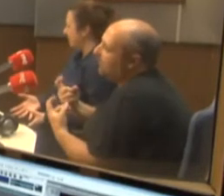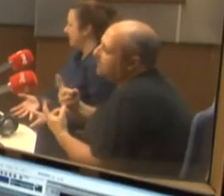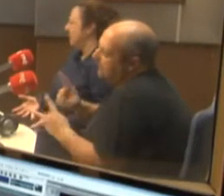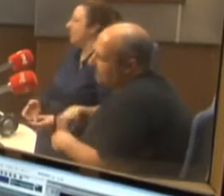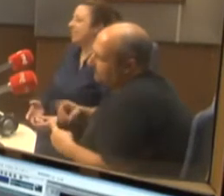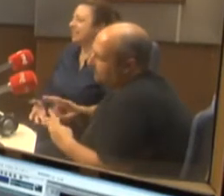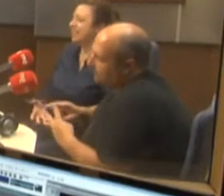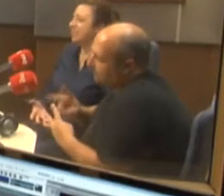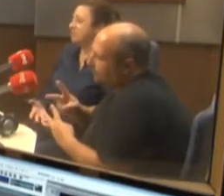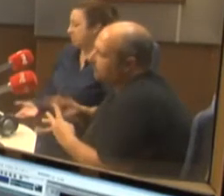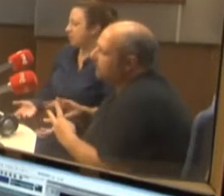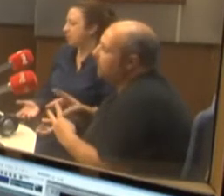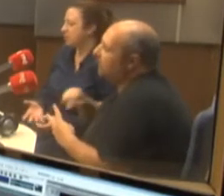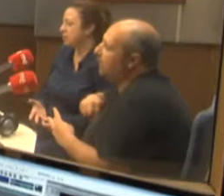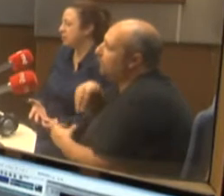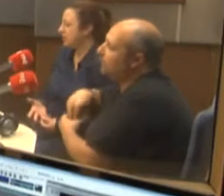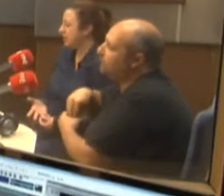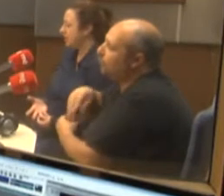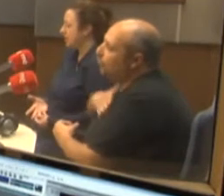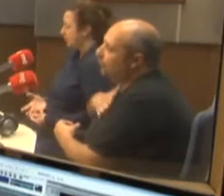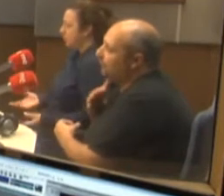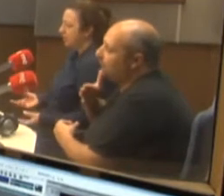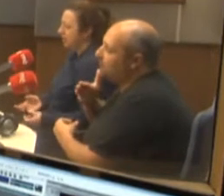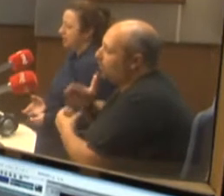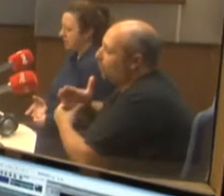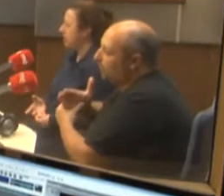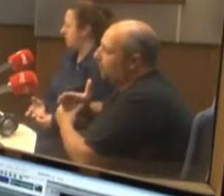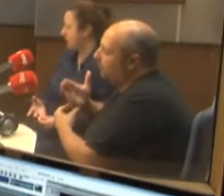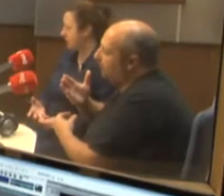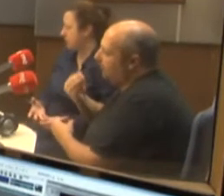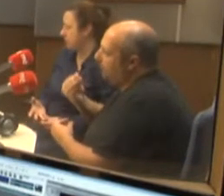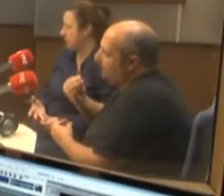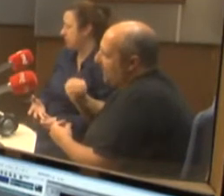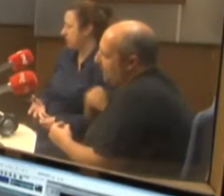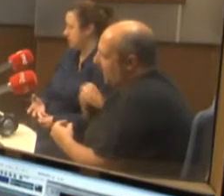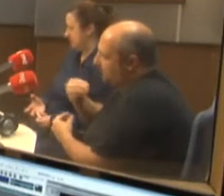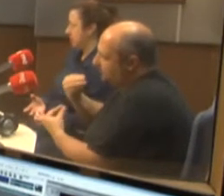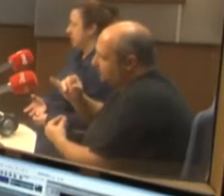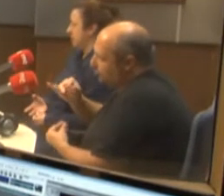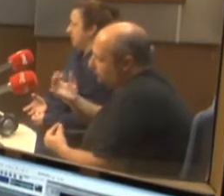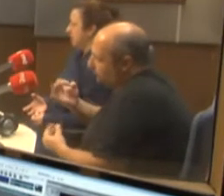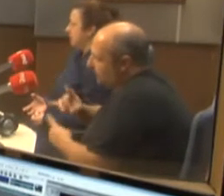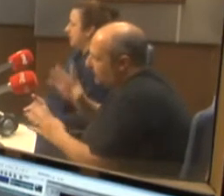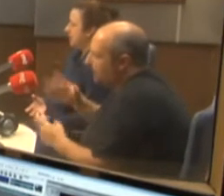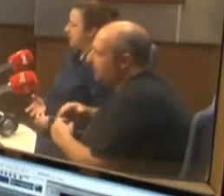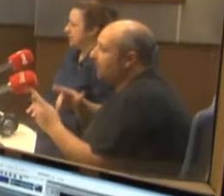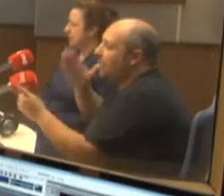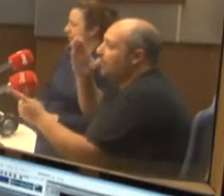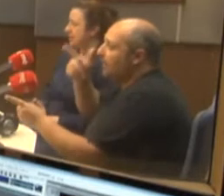y mi puesto creo yo que es un curso que merece la pena hacerlo. Belén, tú eres profesora